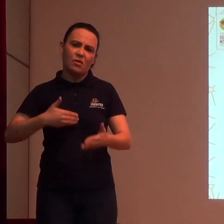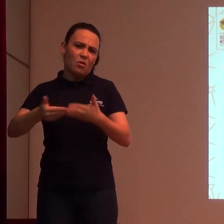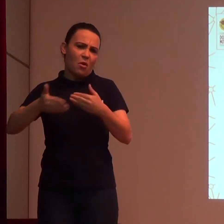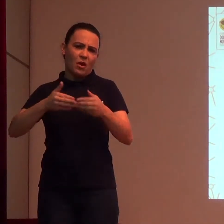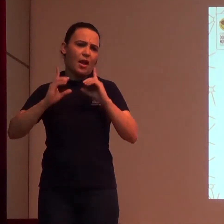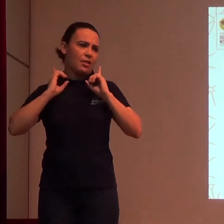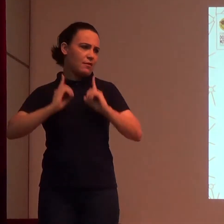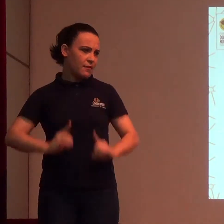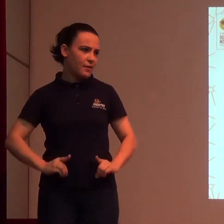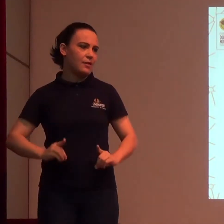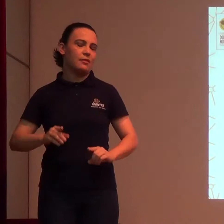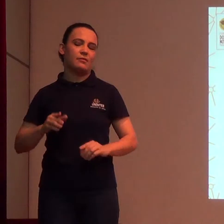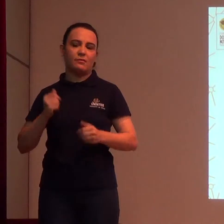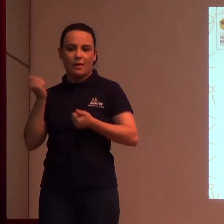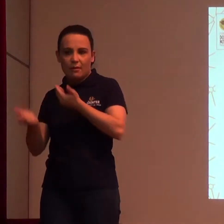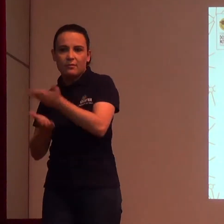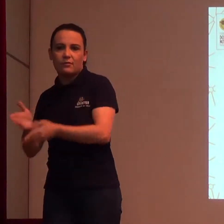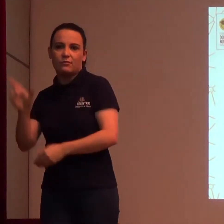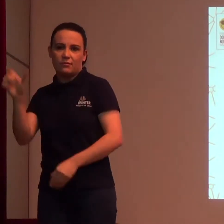deficiência.